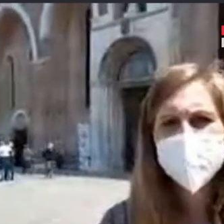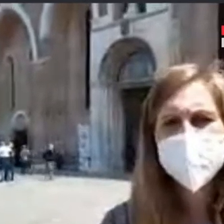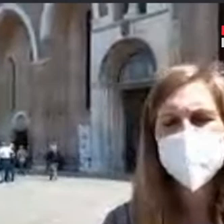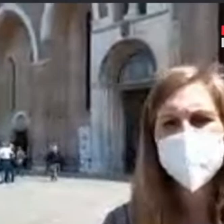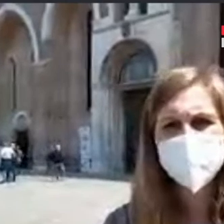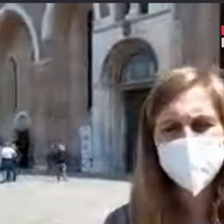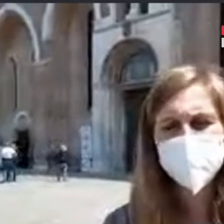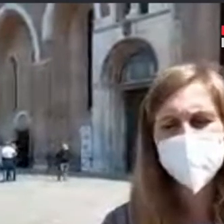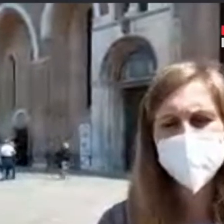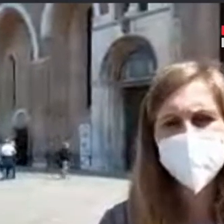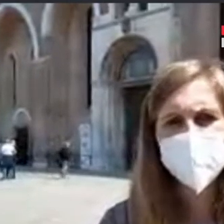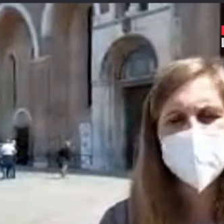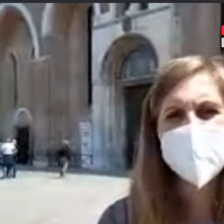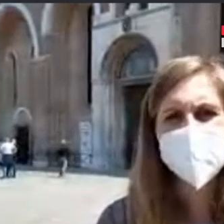Rubano